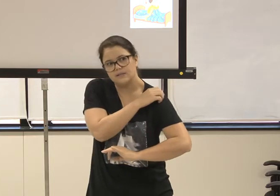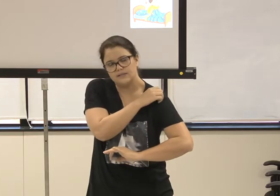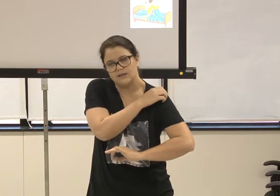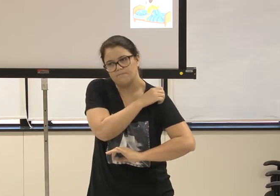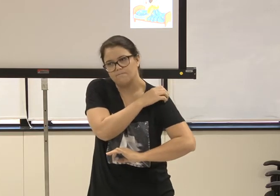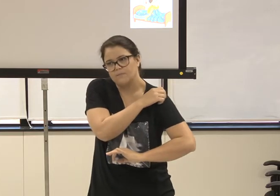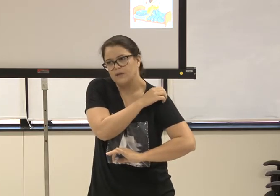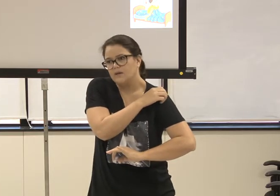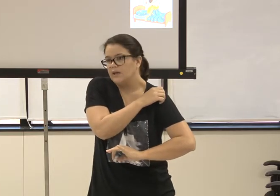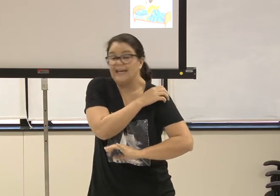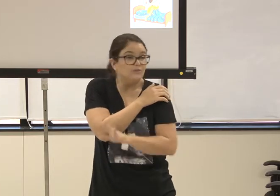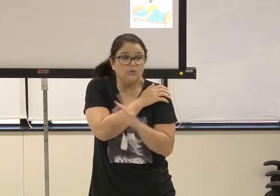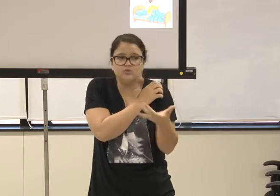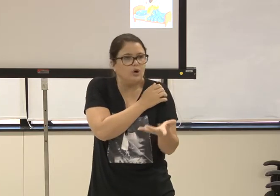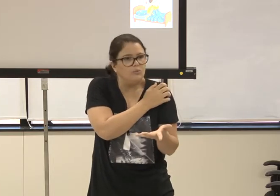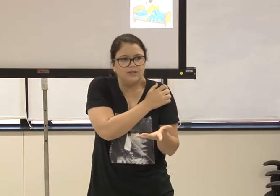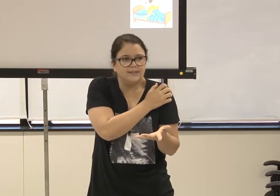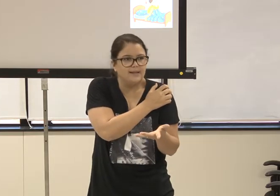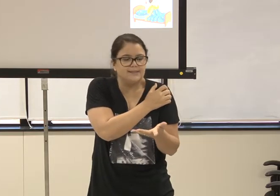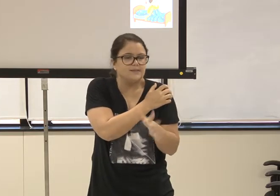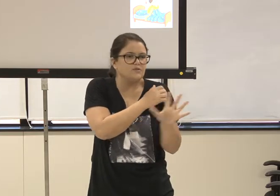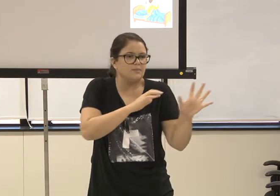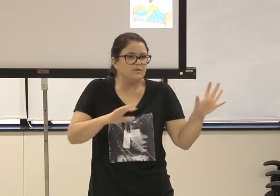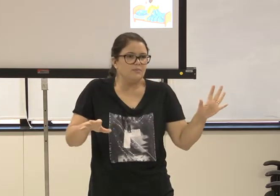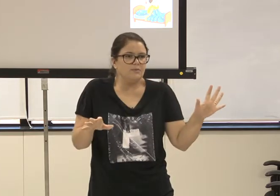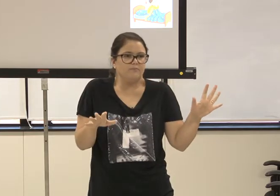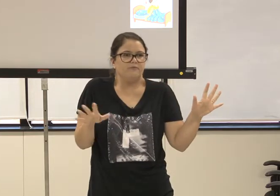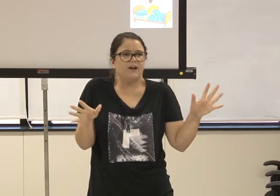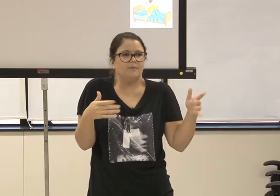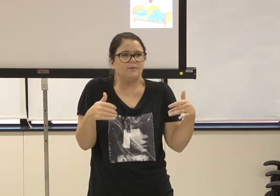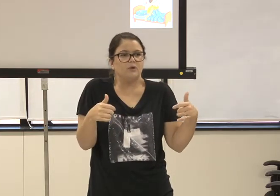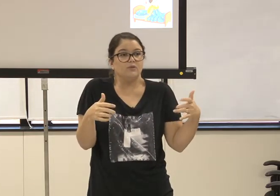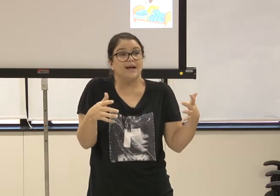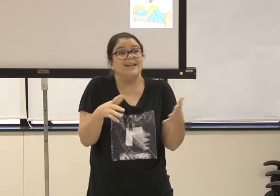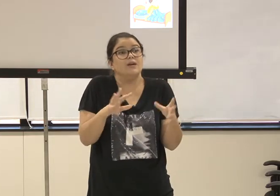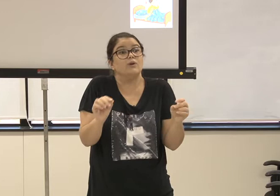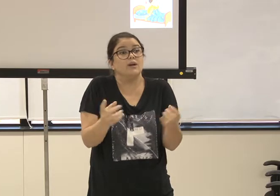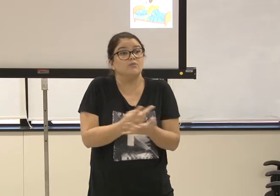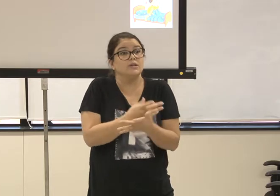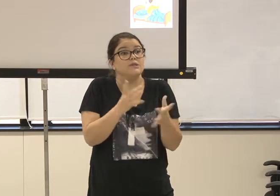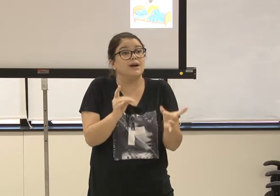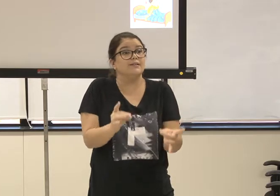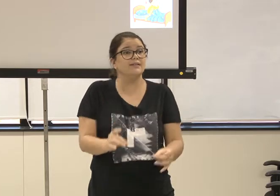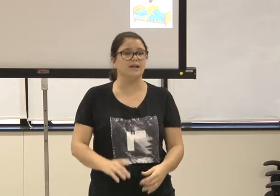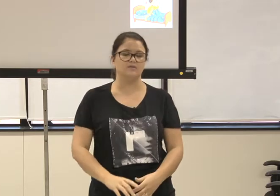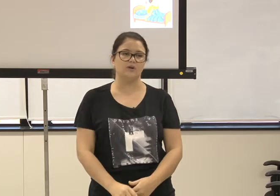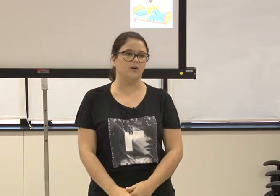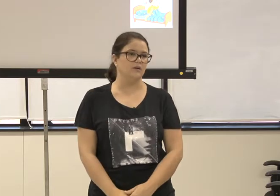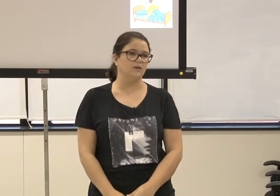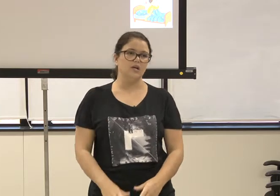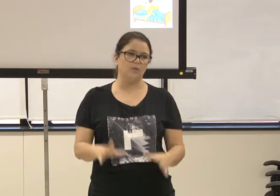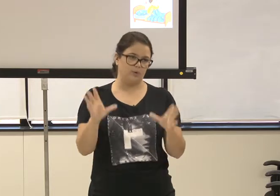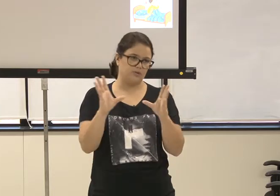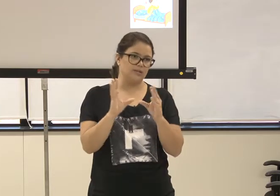assim. Eu não sou muito detalhista. Então, se a pessoa me falar para me contar, e aí, o que aconteceu? Eu quero detalhes. Eu falo, olha, eu posso